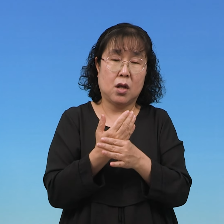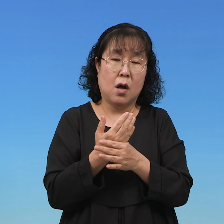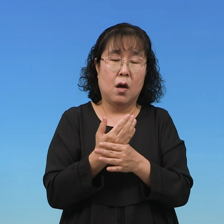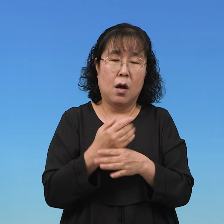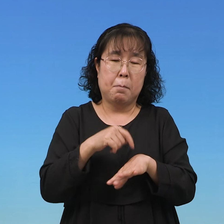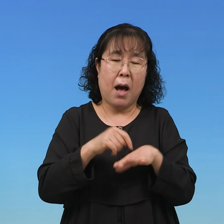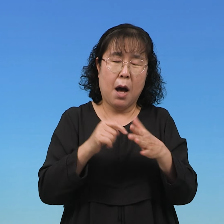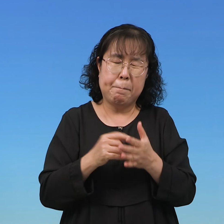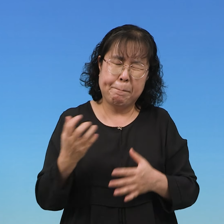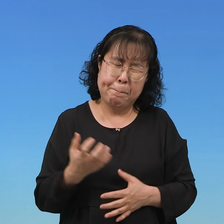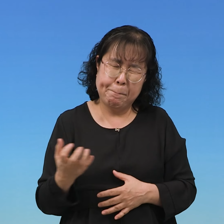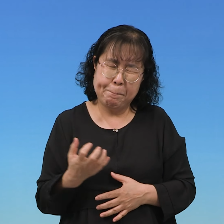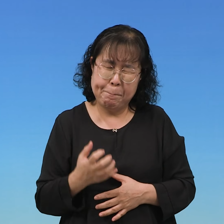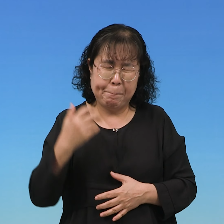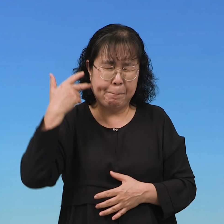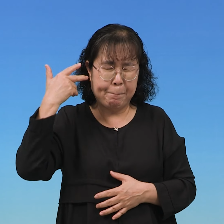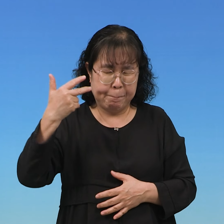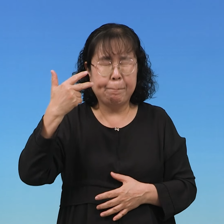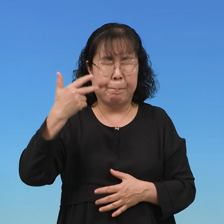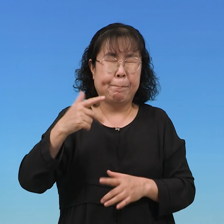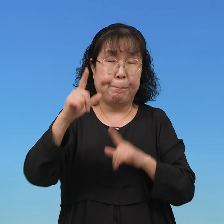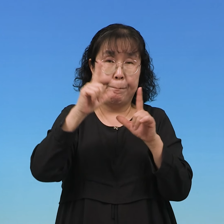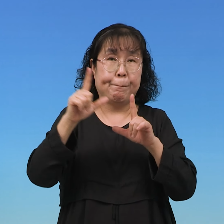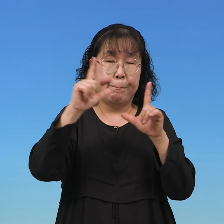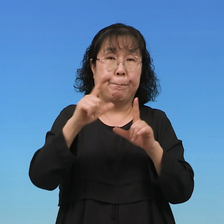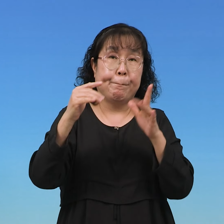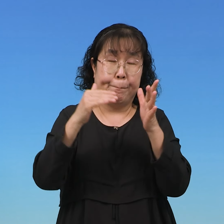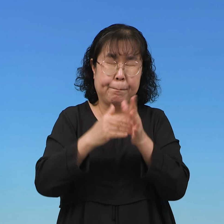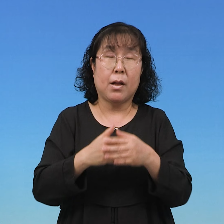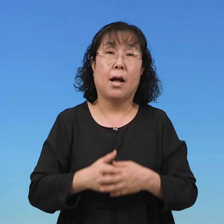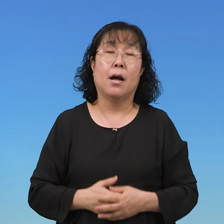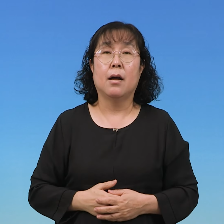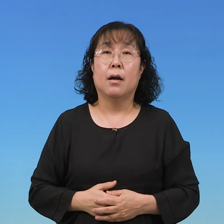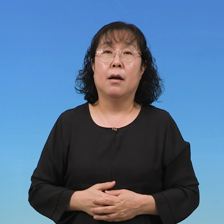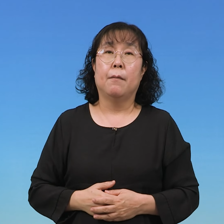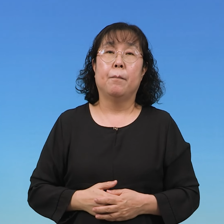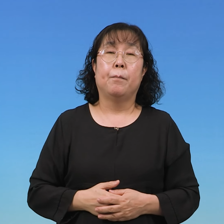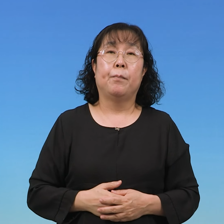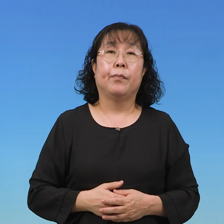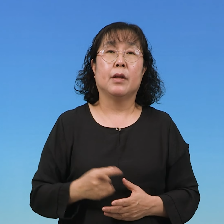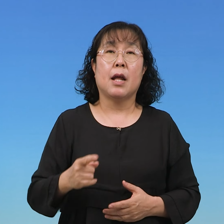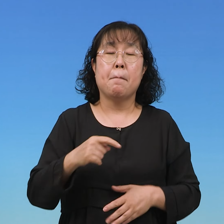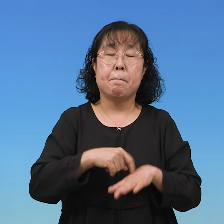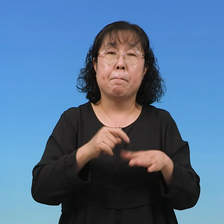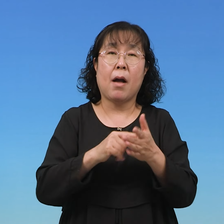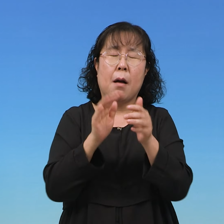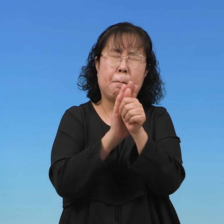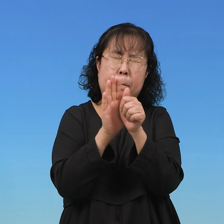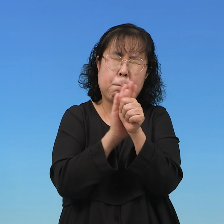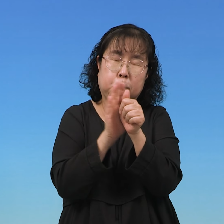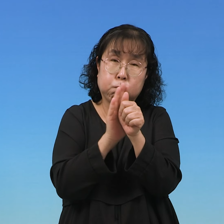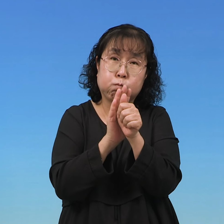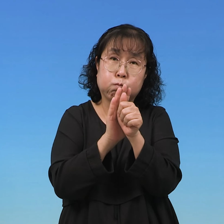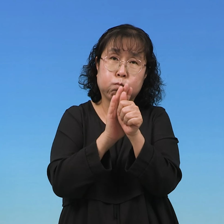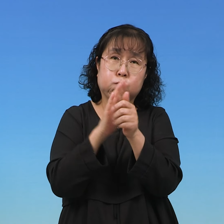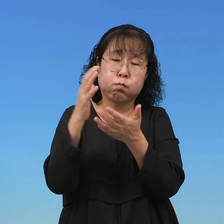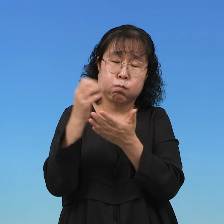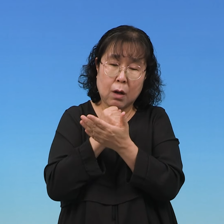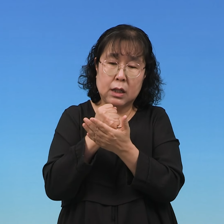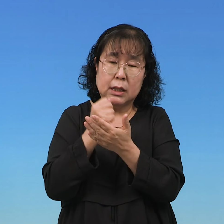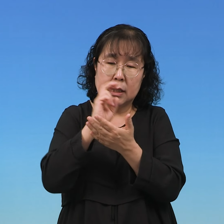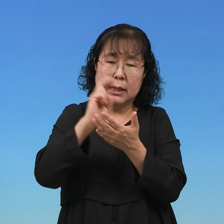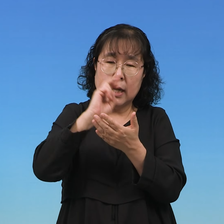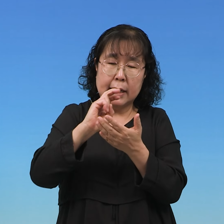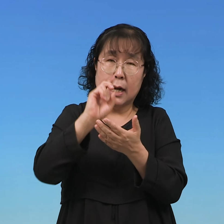시간을 보냈는데요. 그러다가 정말 내 마음에 위로가 되는 찬양을 하나님이 계속